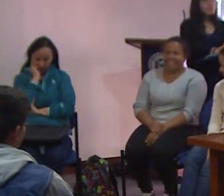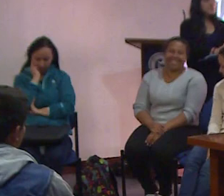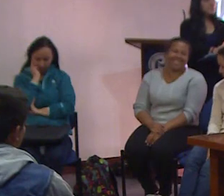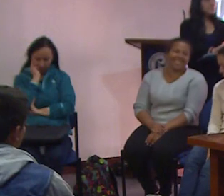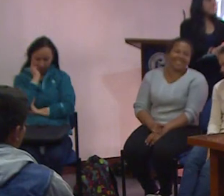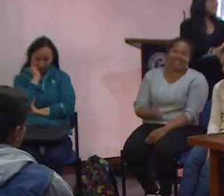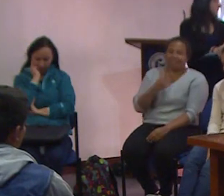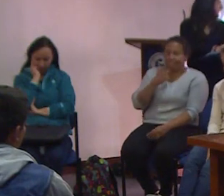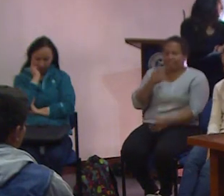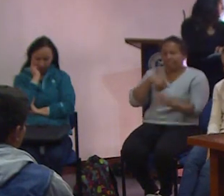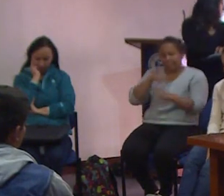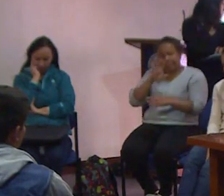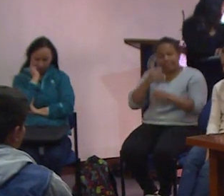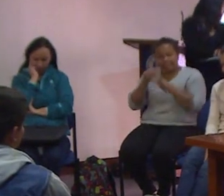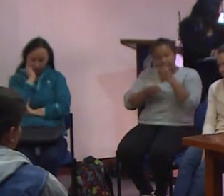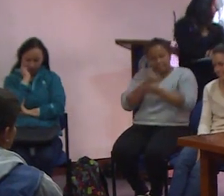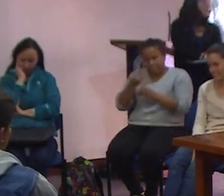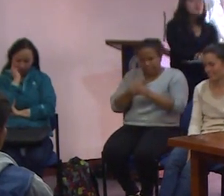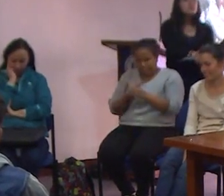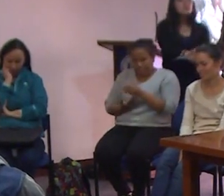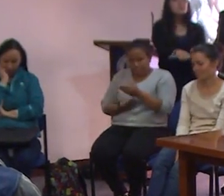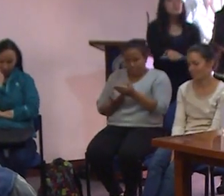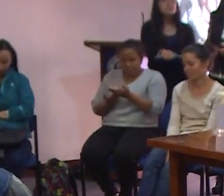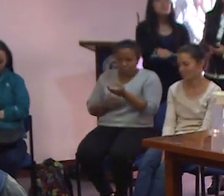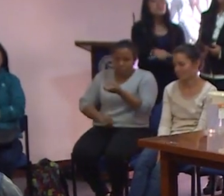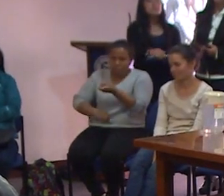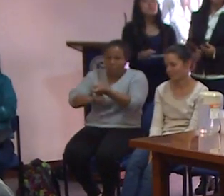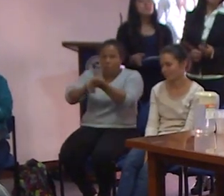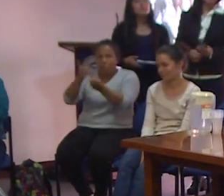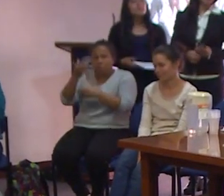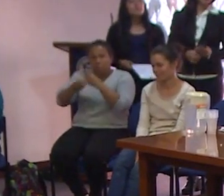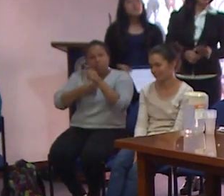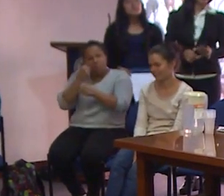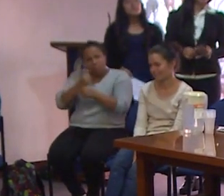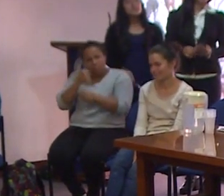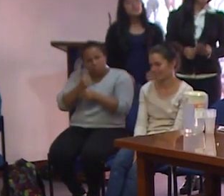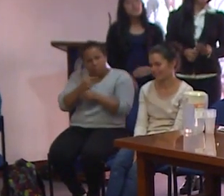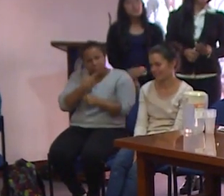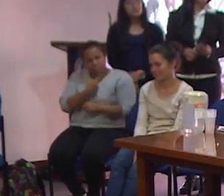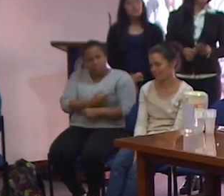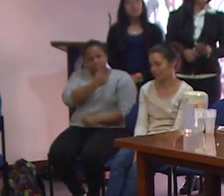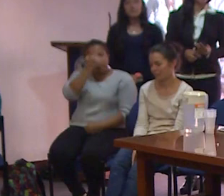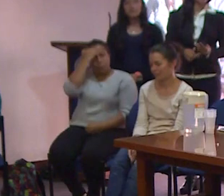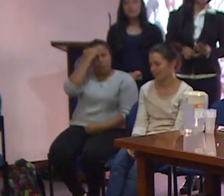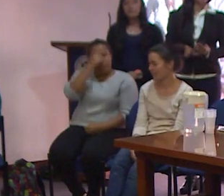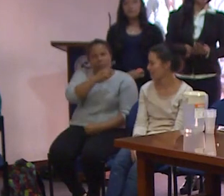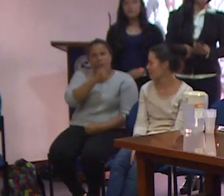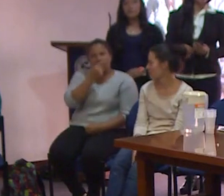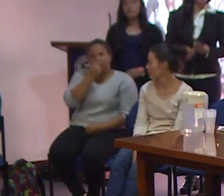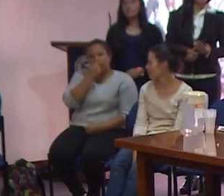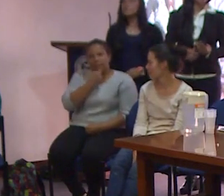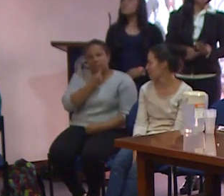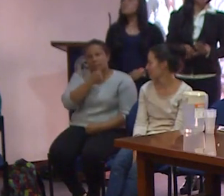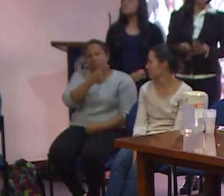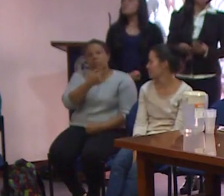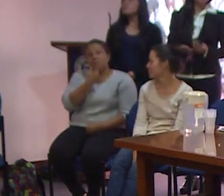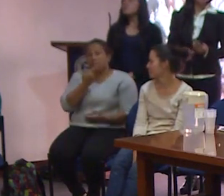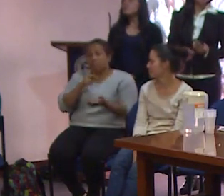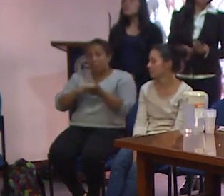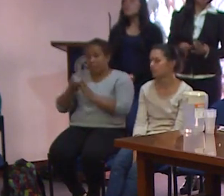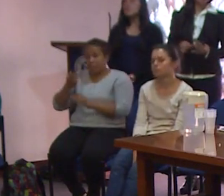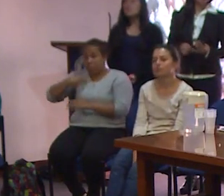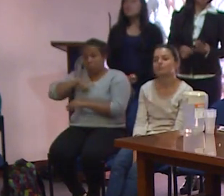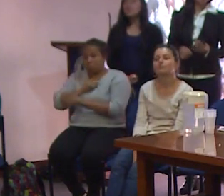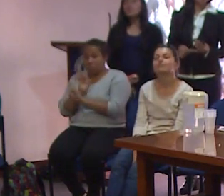a un trabajo. Sí, o sea, también no significa que porque lo coloca el profe Francisco, no que porque no tengamos horas no se